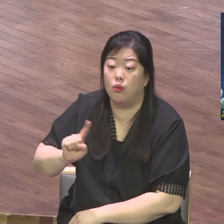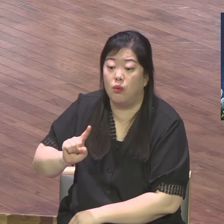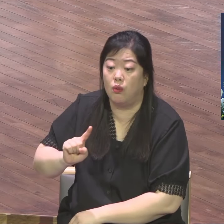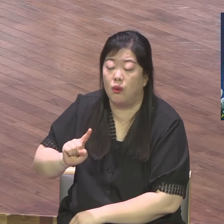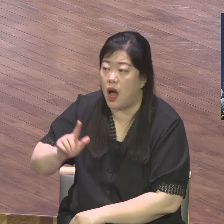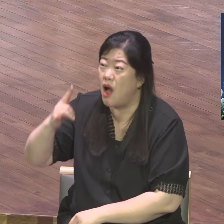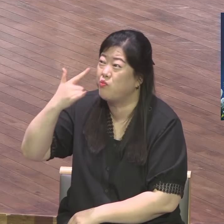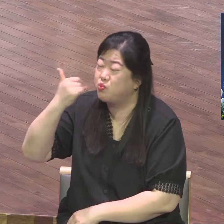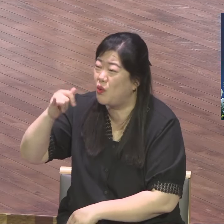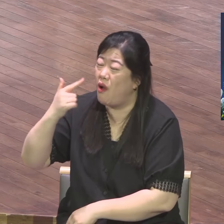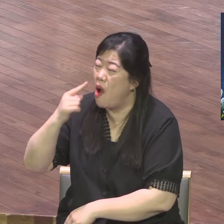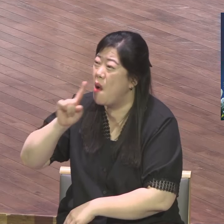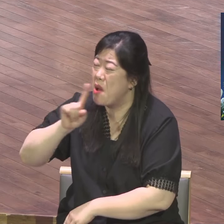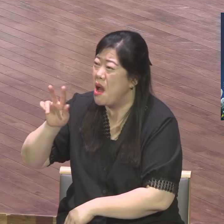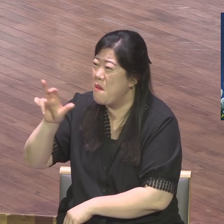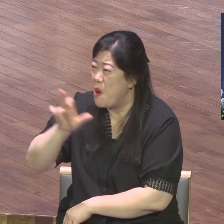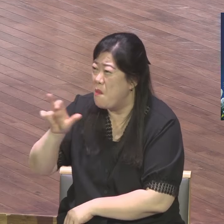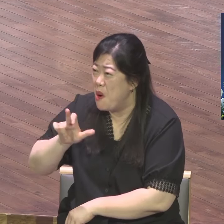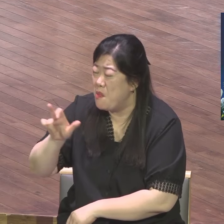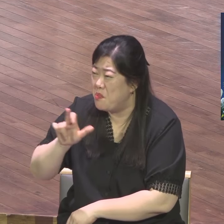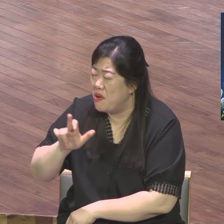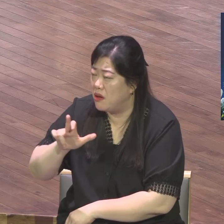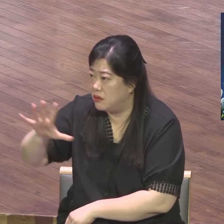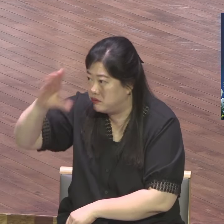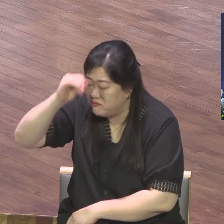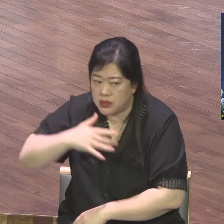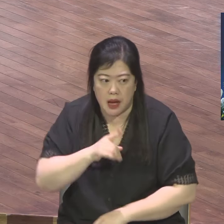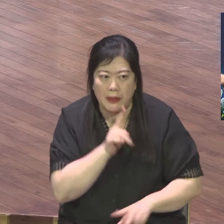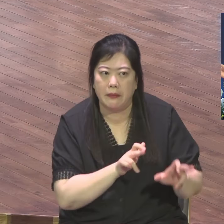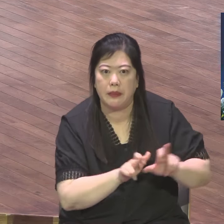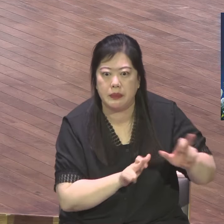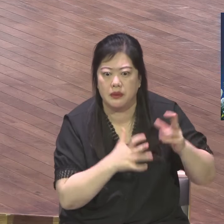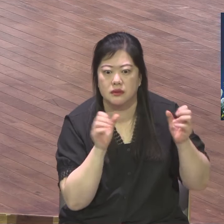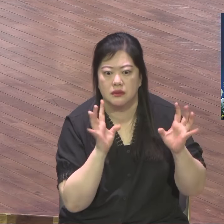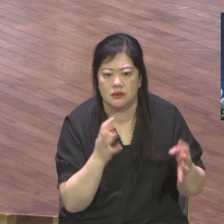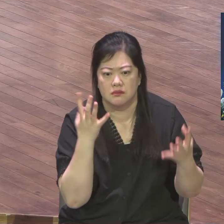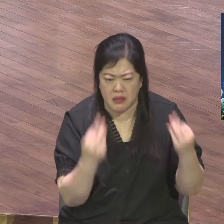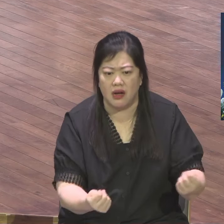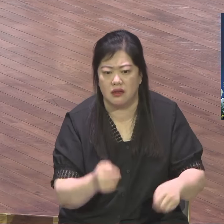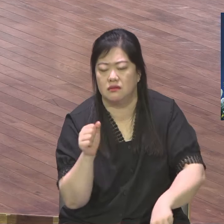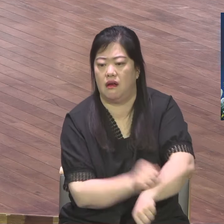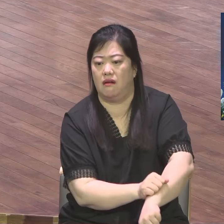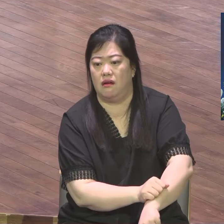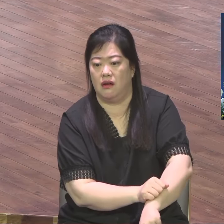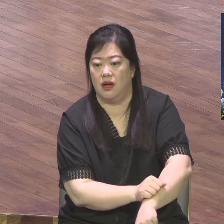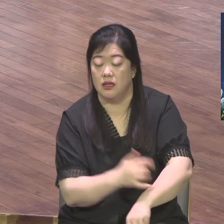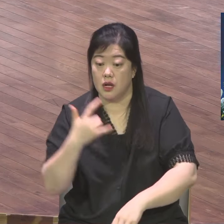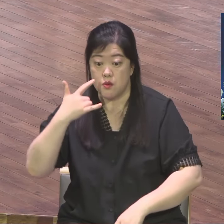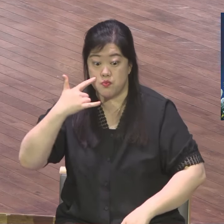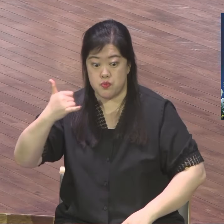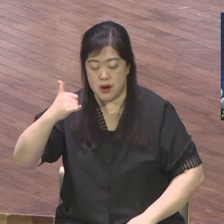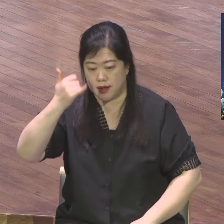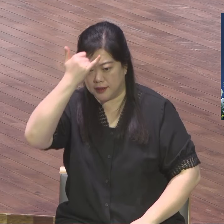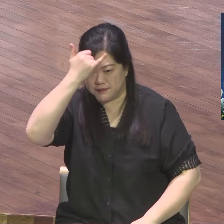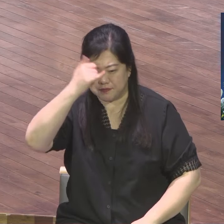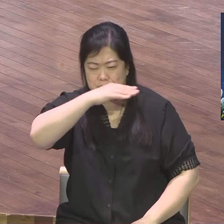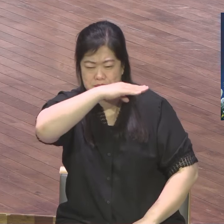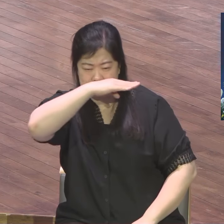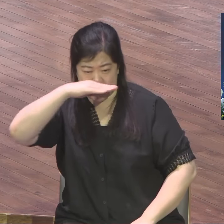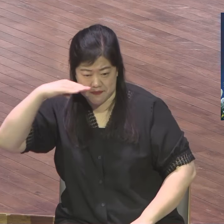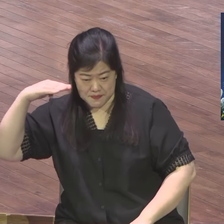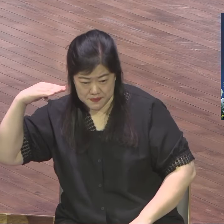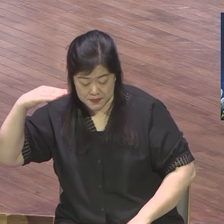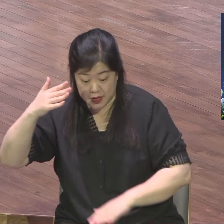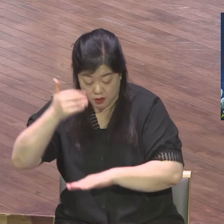되면 그것이 뭐요? 결국 후대까지 축복으로 이어진다는 말씀이죠. 후대까지 여러분이 살아온